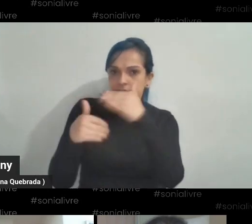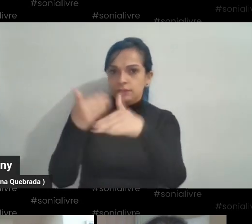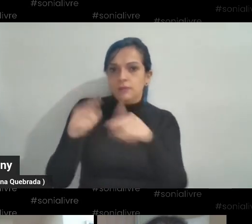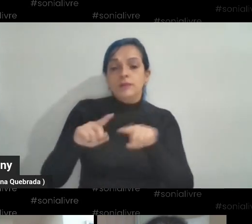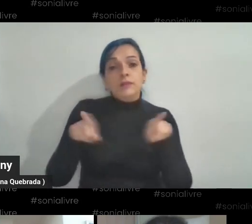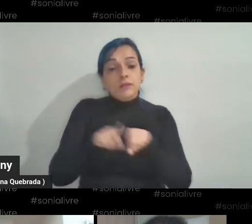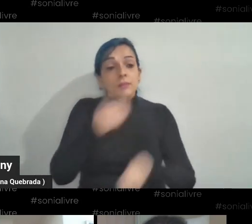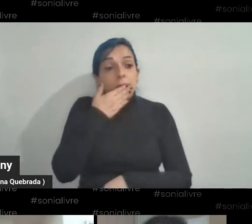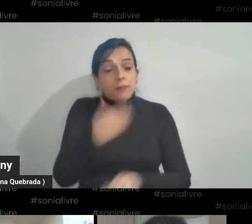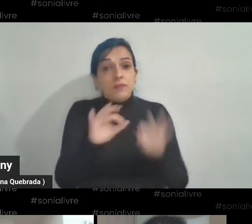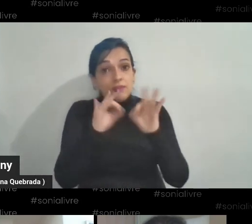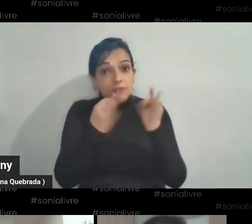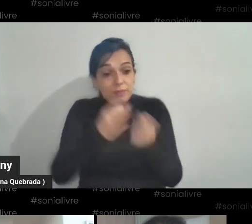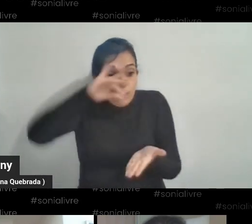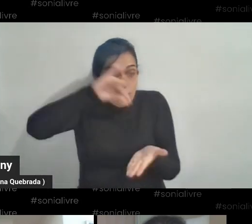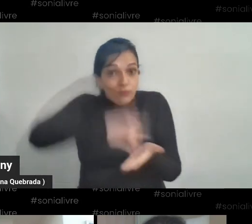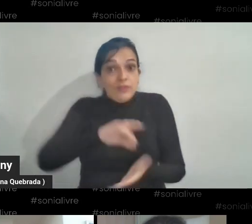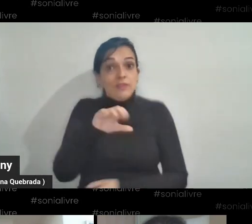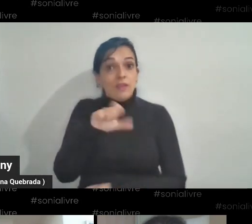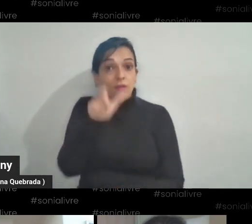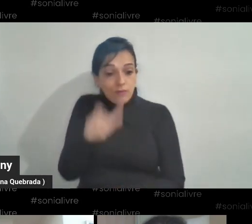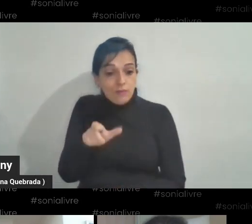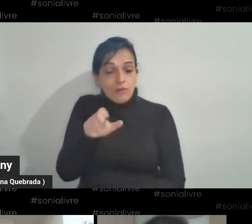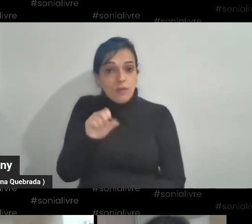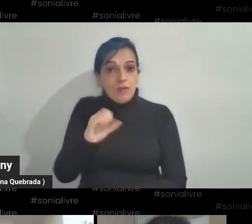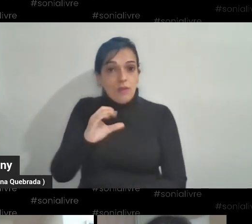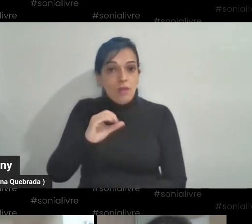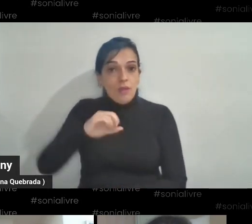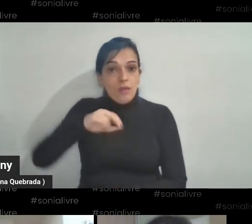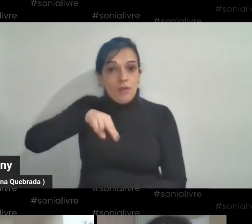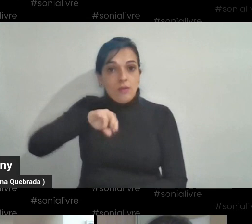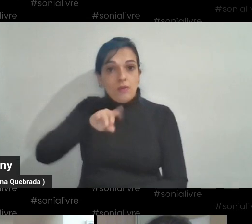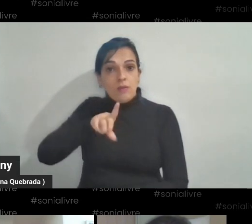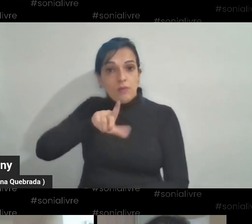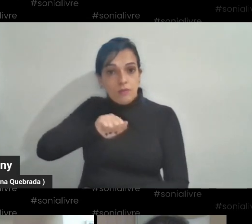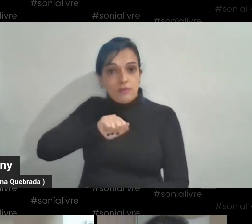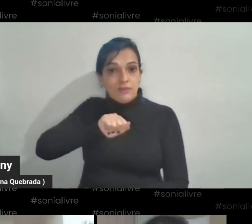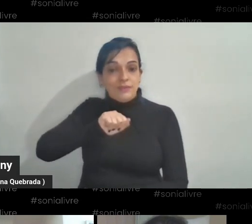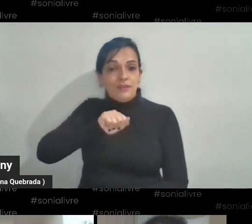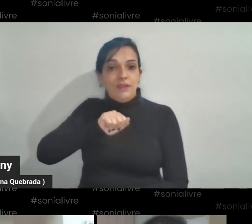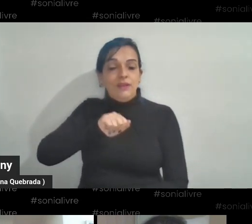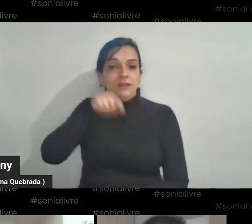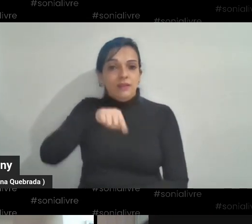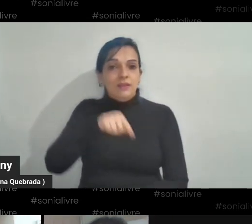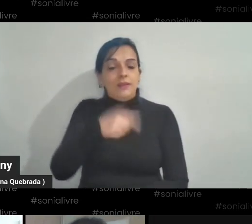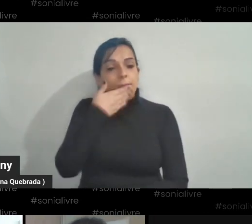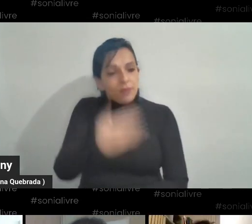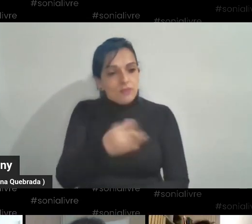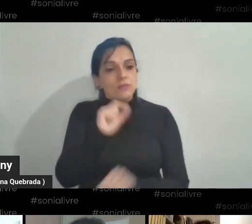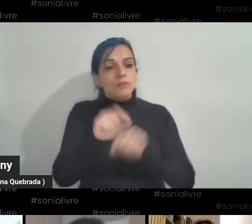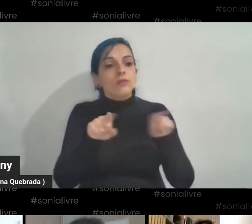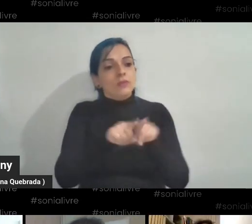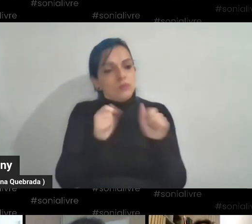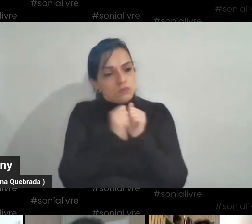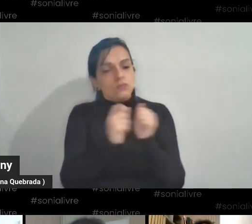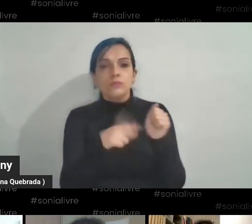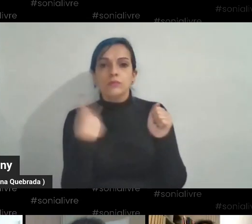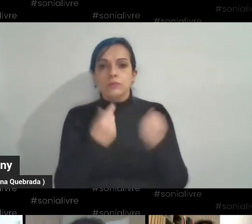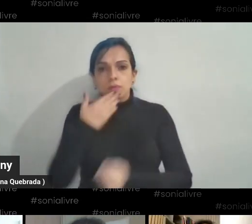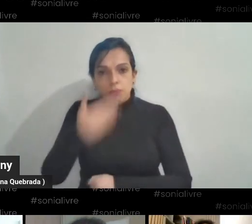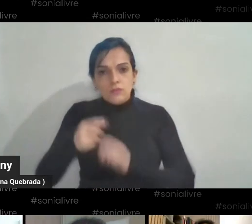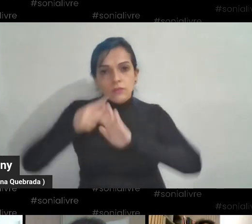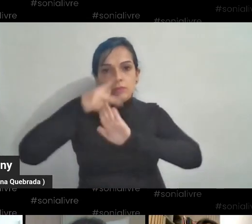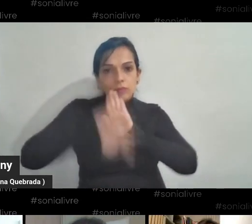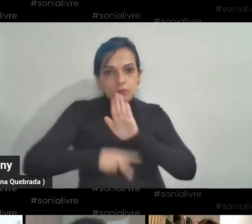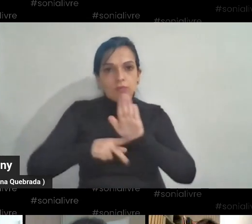esse apoio e às demais entidades para que a gente consiga o quanto antes a aprovação desse projeto para evitar mais essa